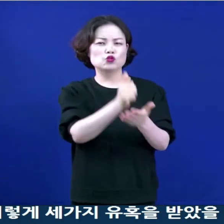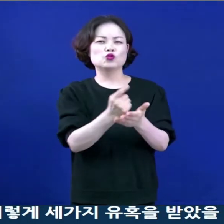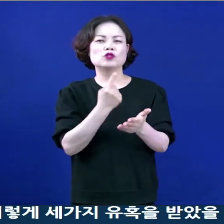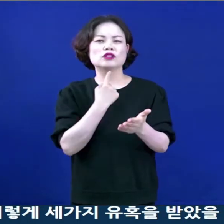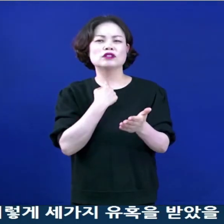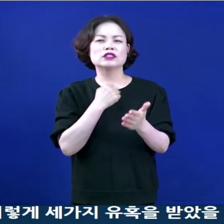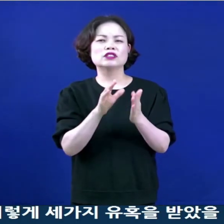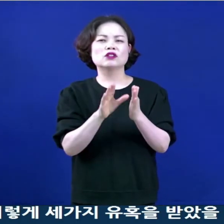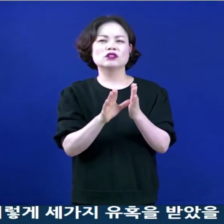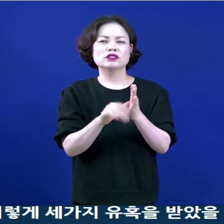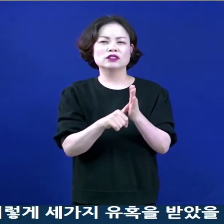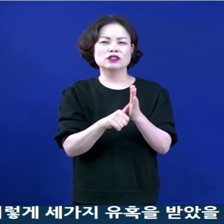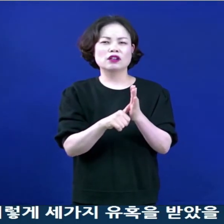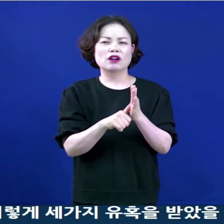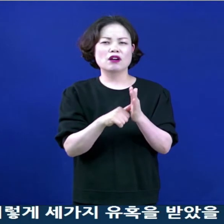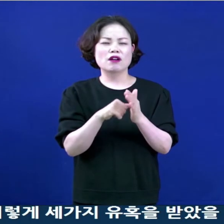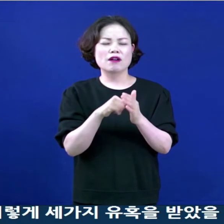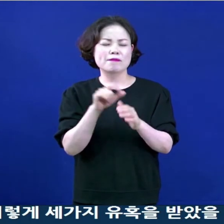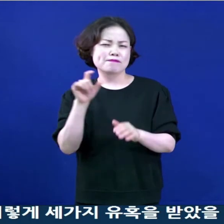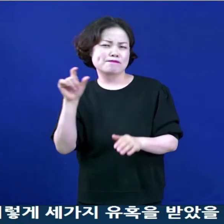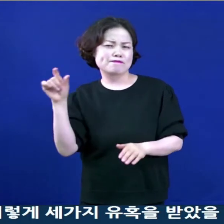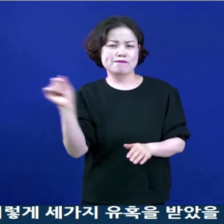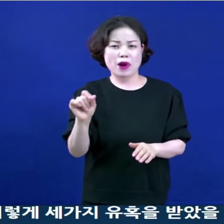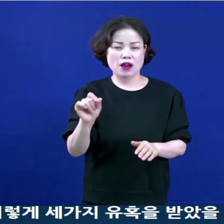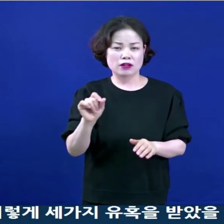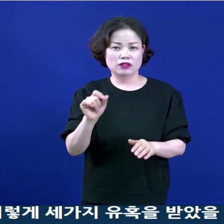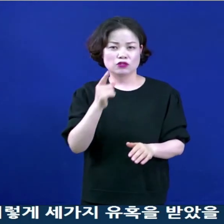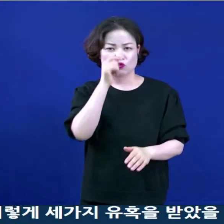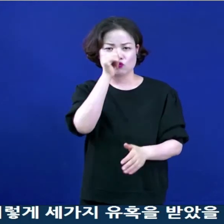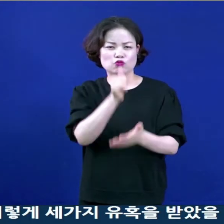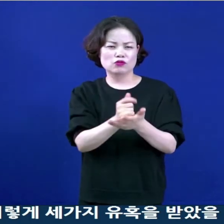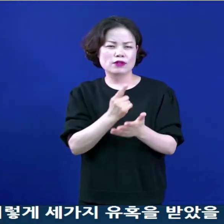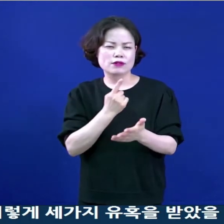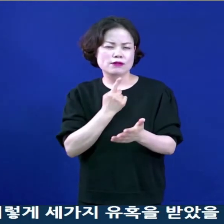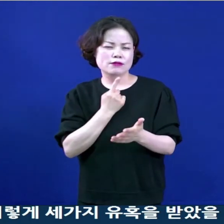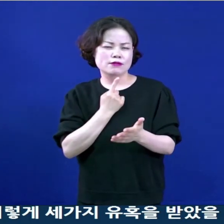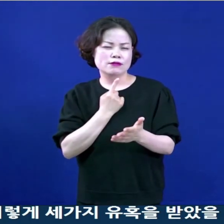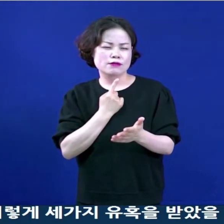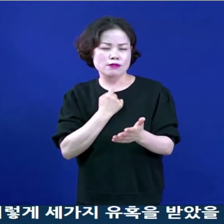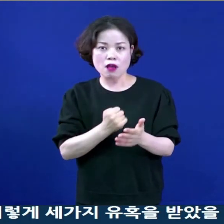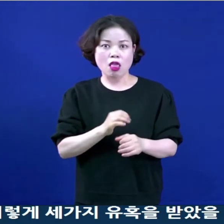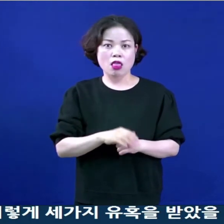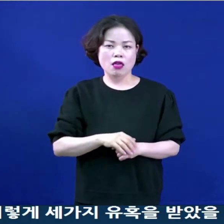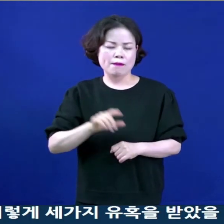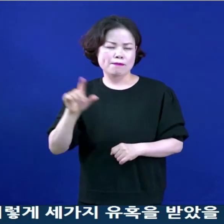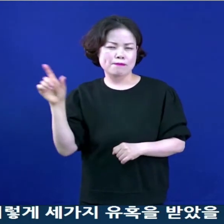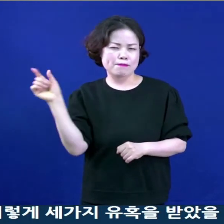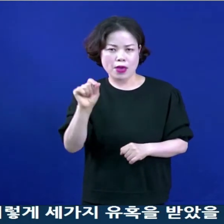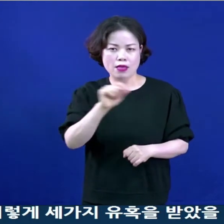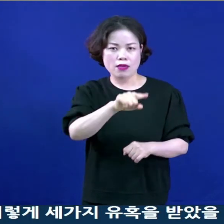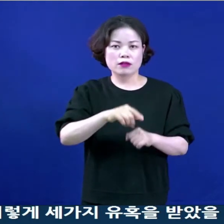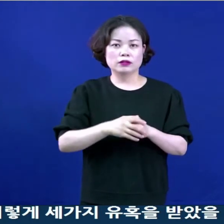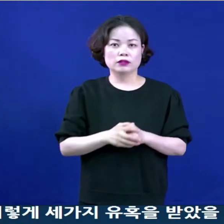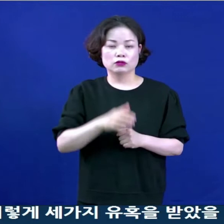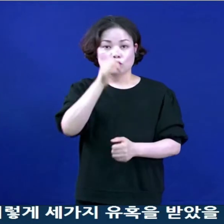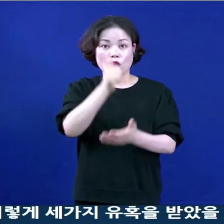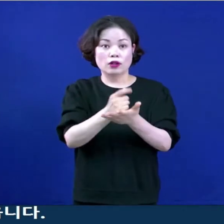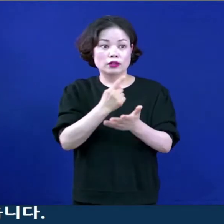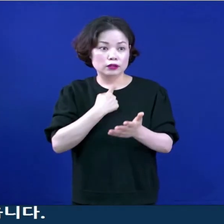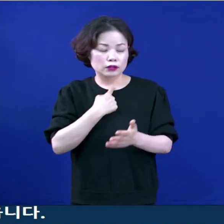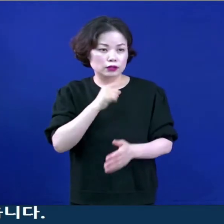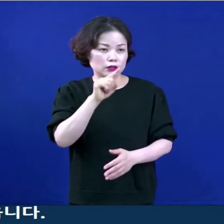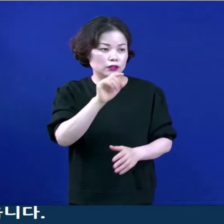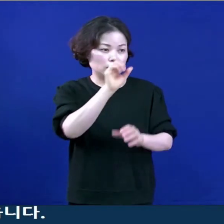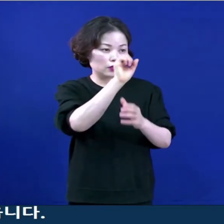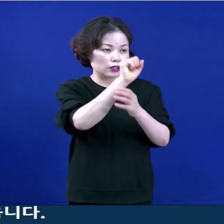때 얼마나 빠른 속도로 짓는지 간결합니다. 아주 간결해요. 그